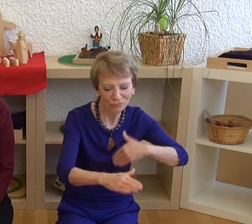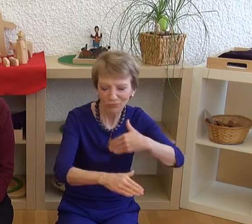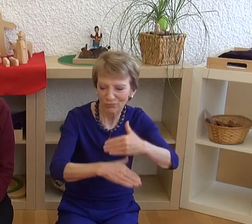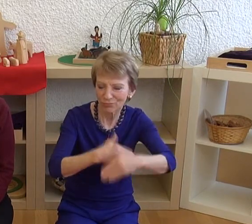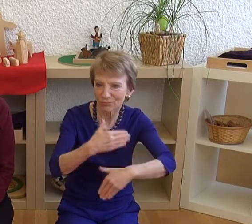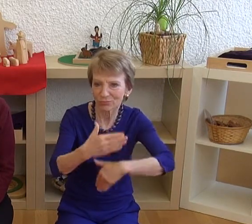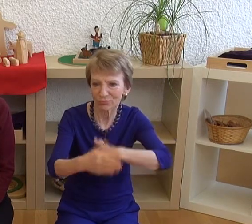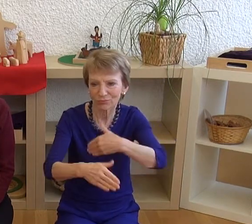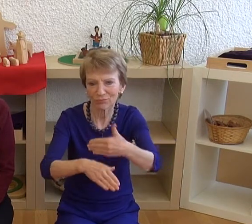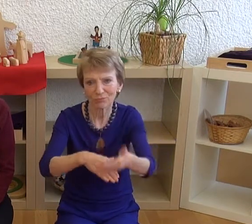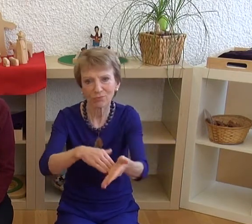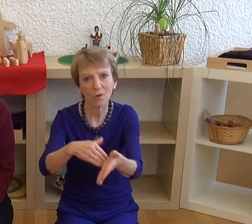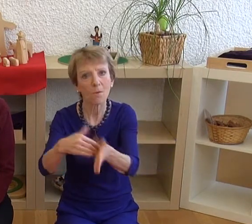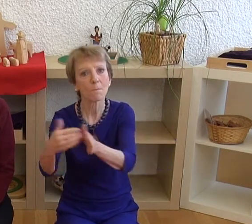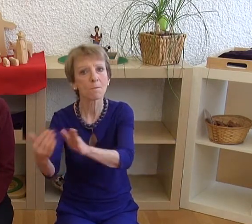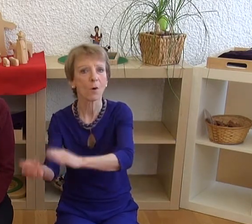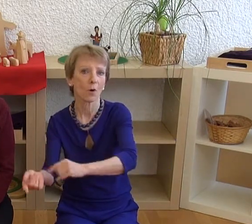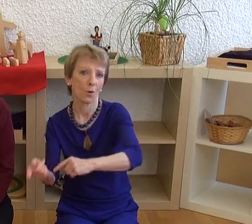Il est mort en croix.